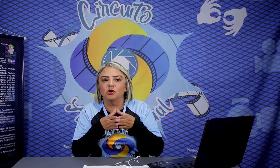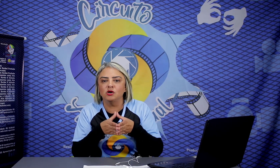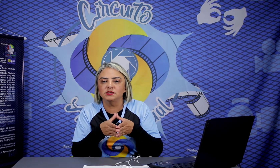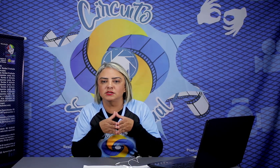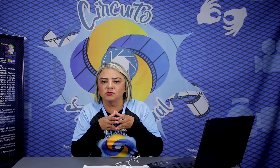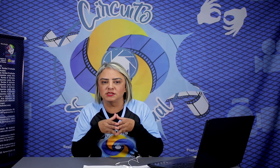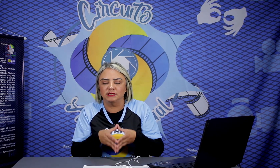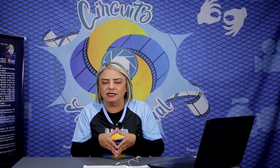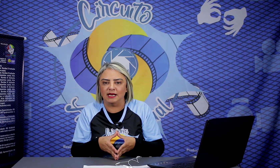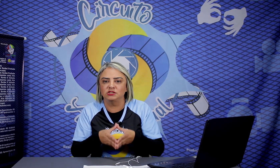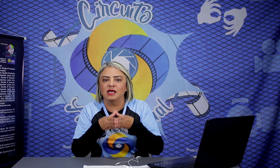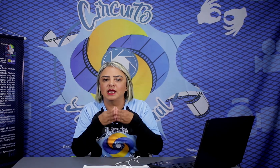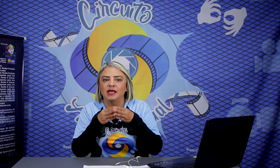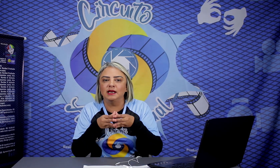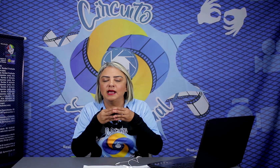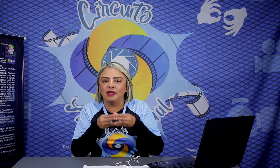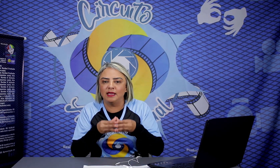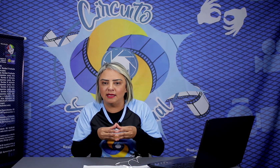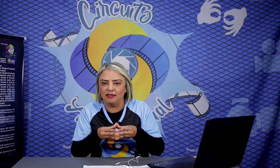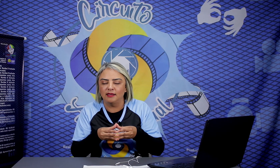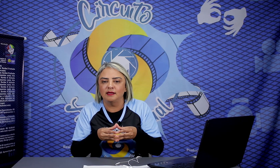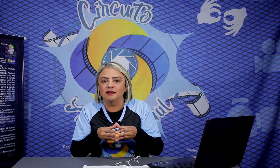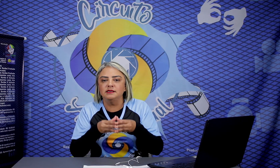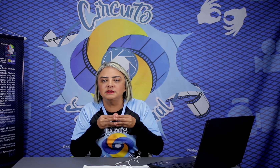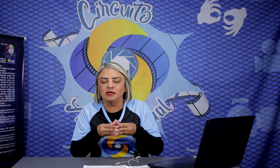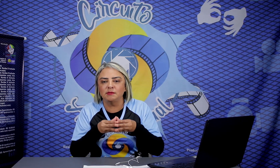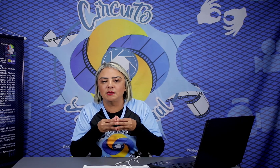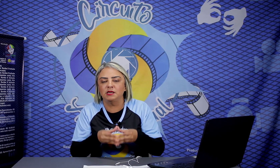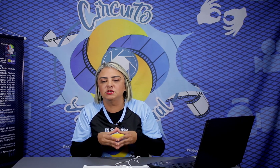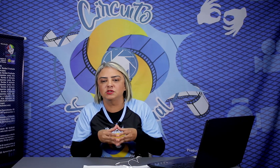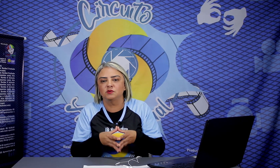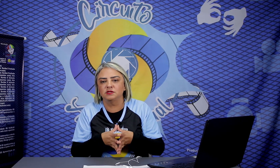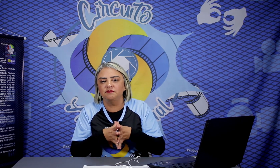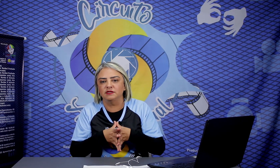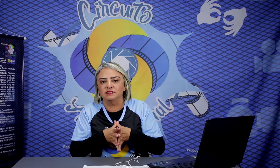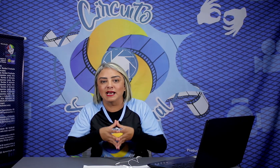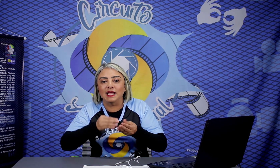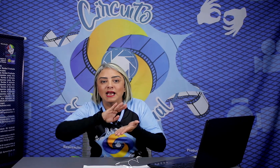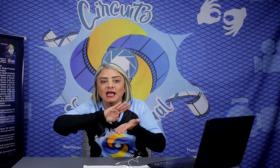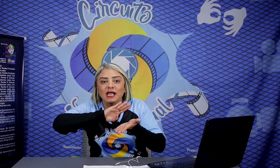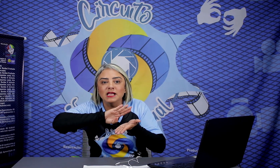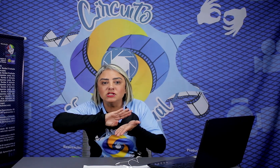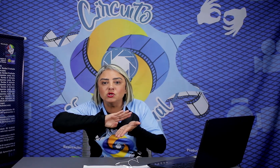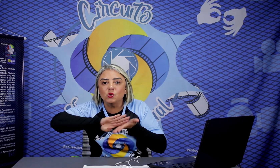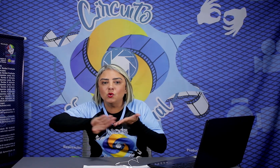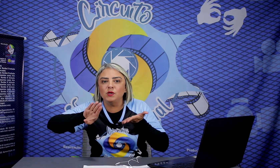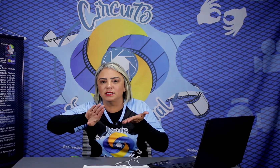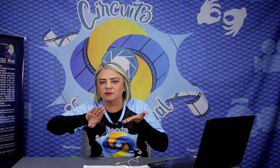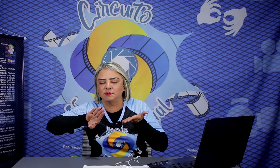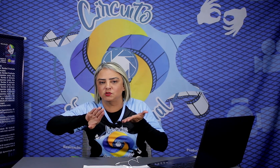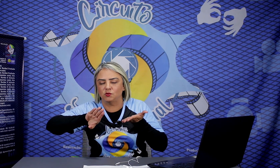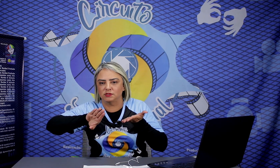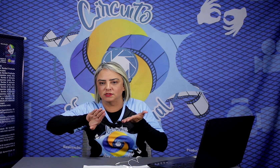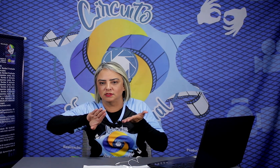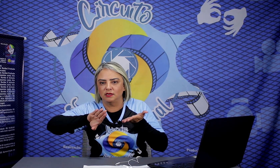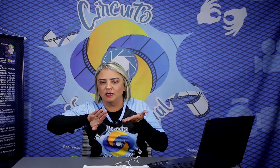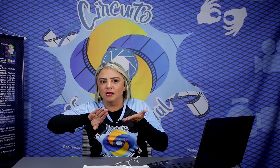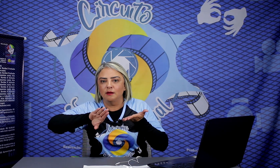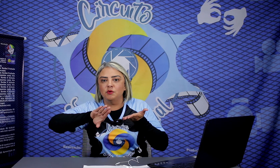nossa sociedade, ela é extremamente exclusivista, ela exclui as pessoas, porque a